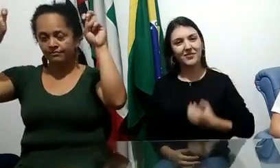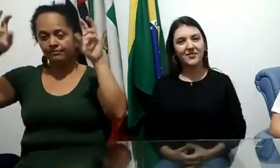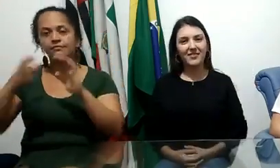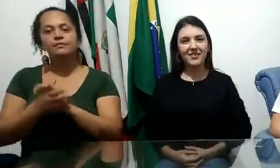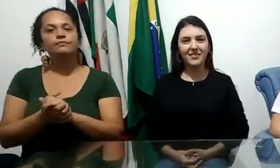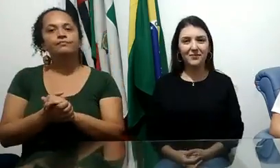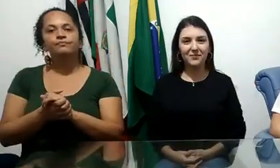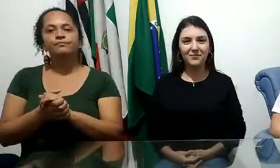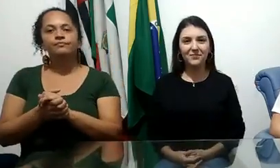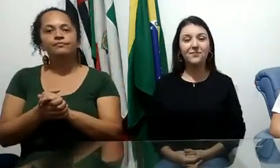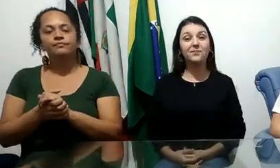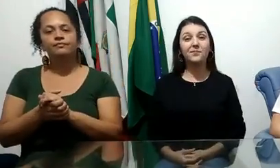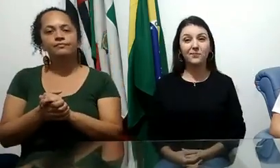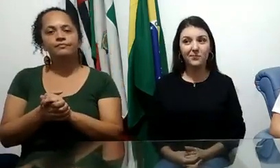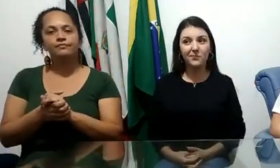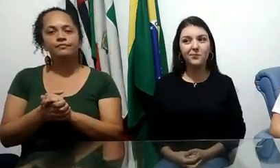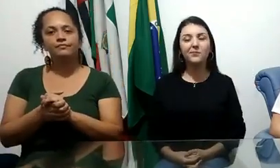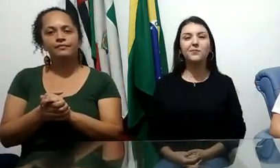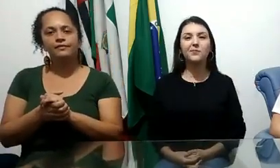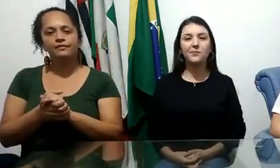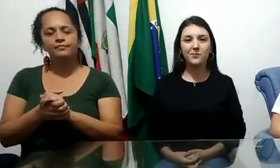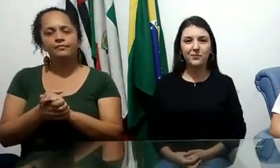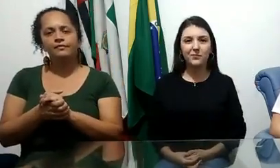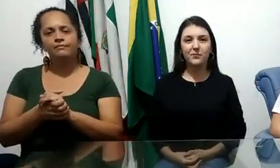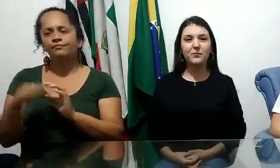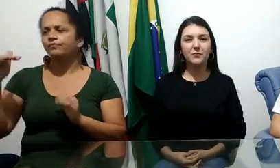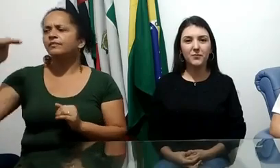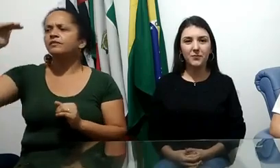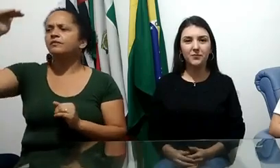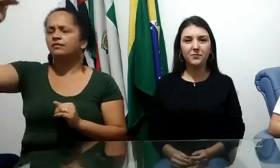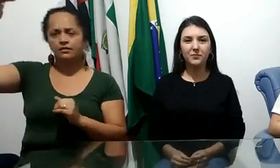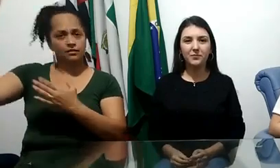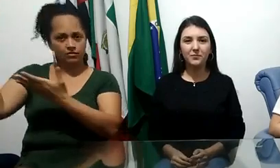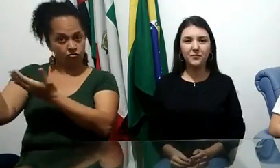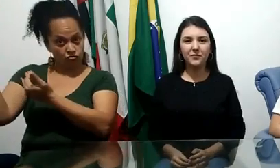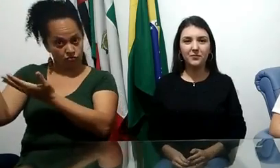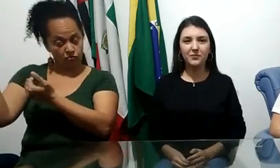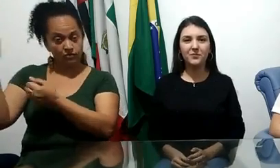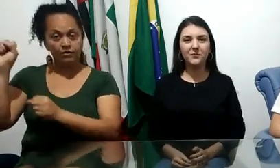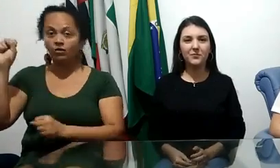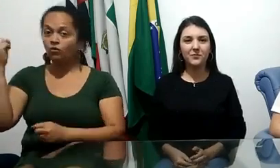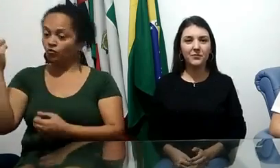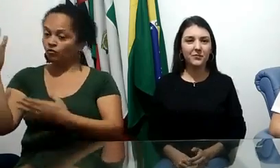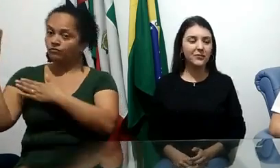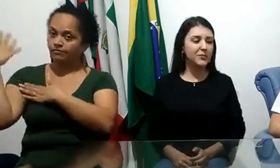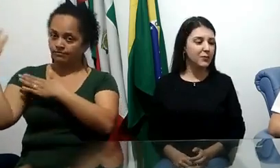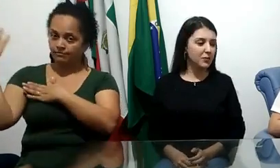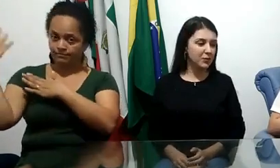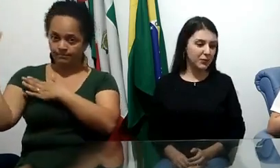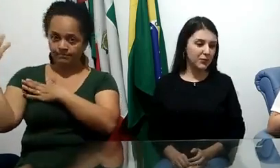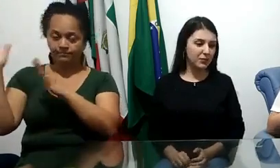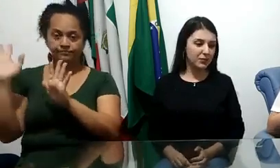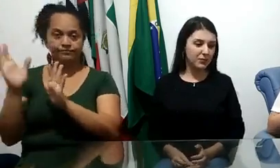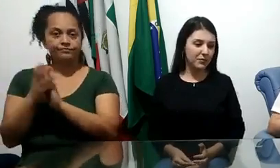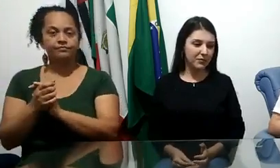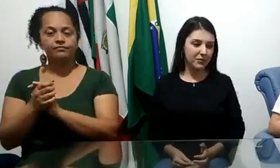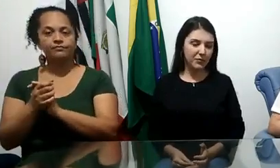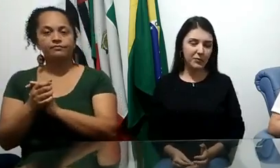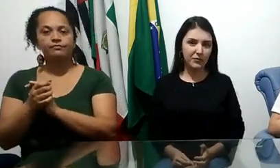sobre maturidade na adolescência ou na juventude, dependendo da sua idade. E eu sei